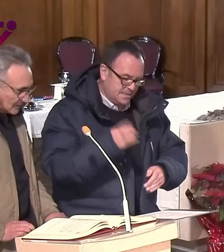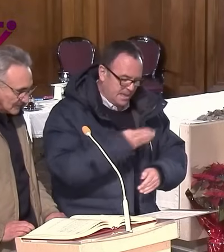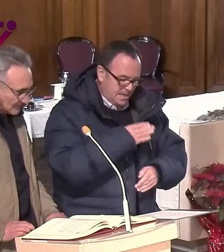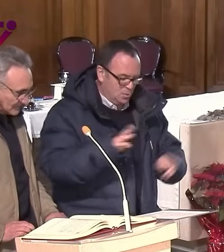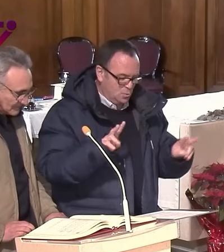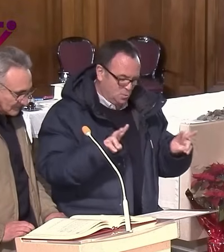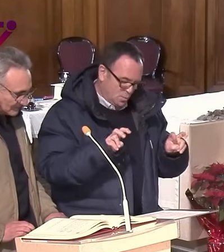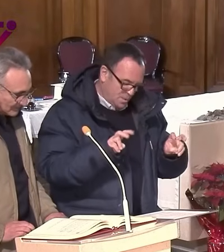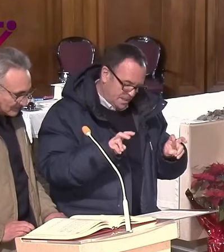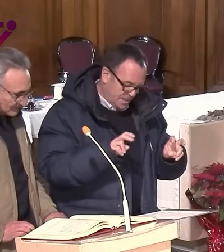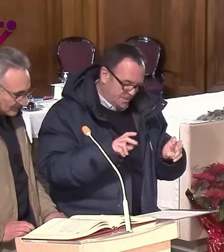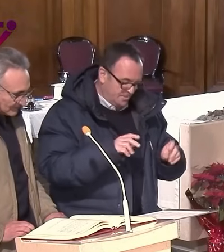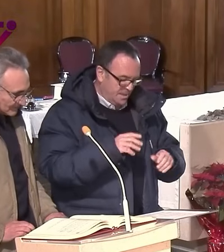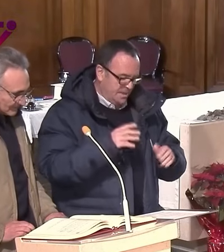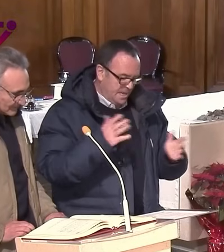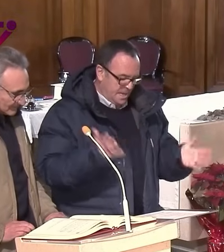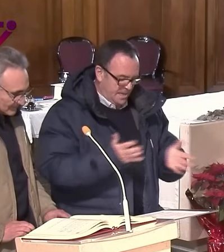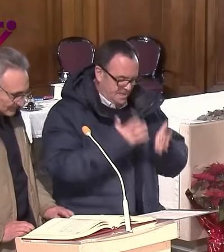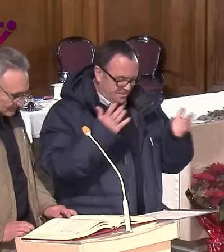Dios.